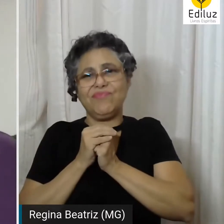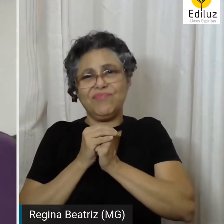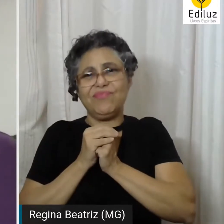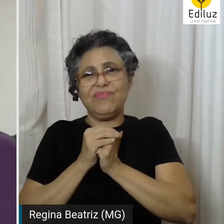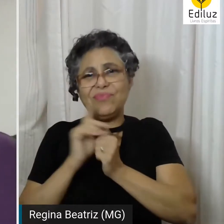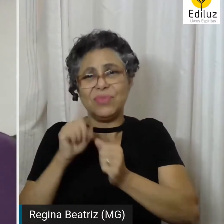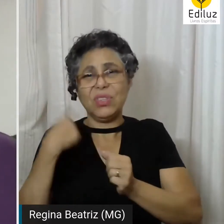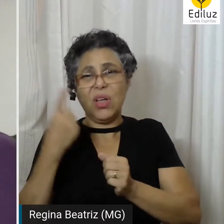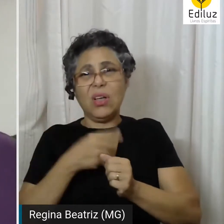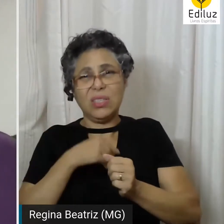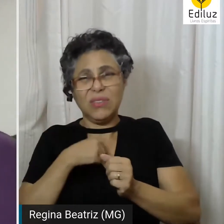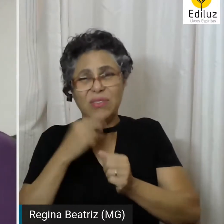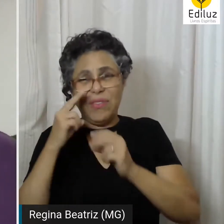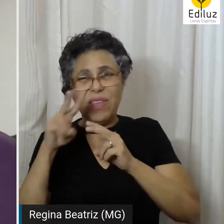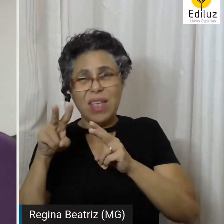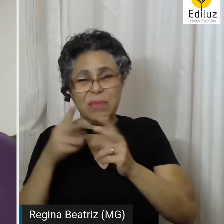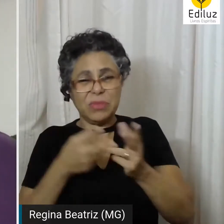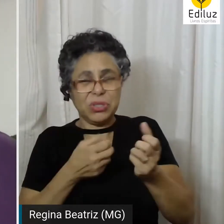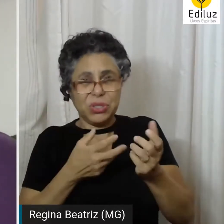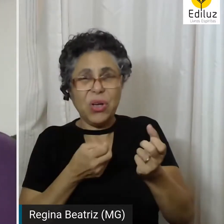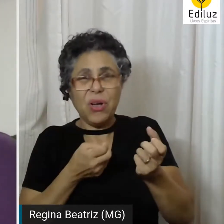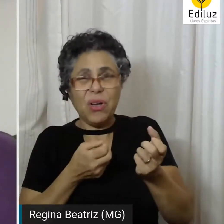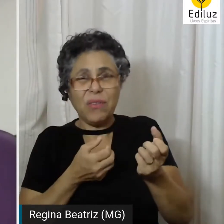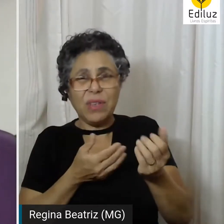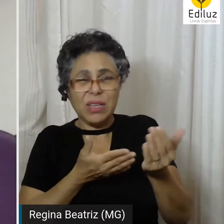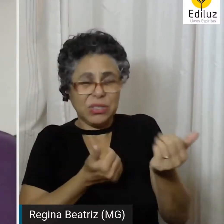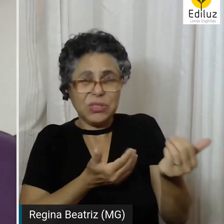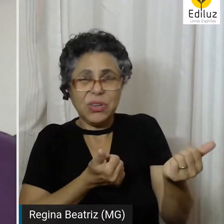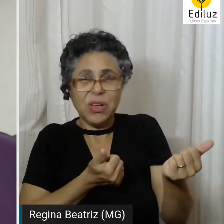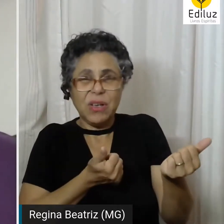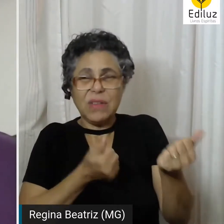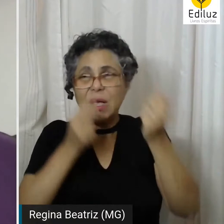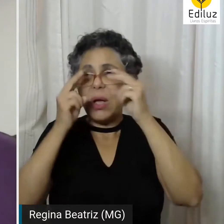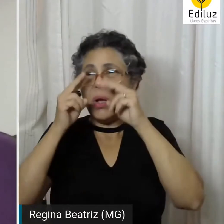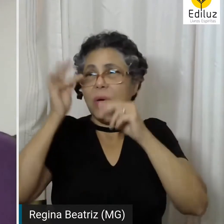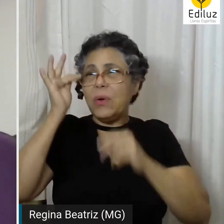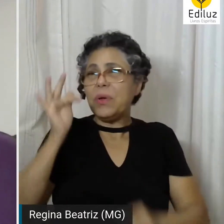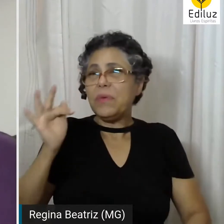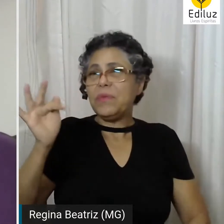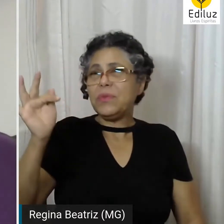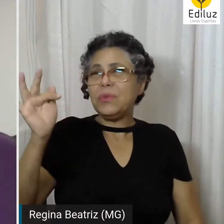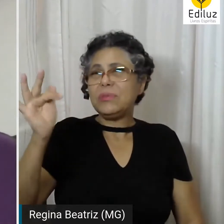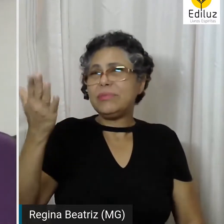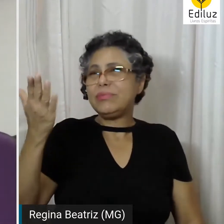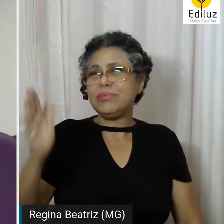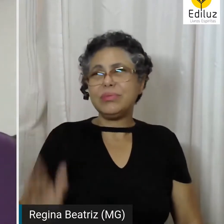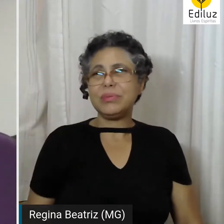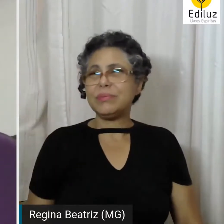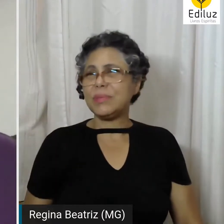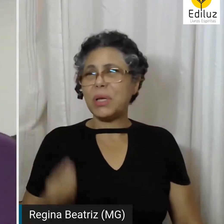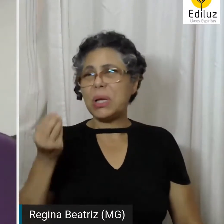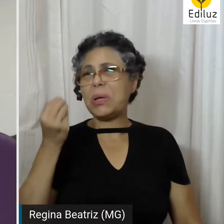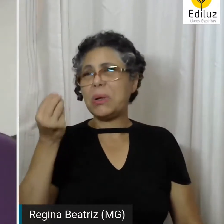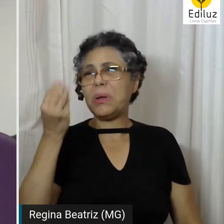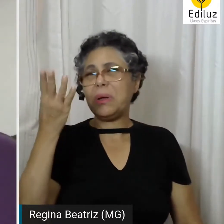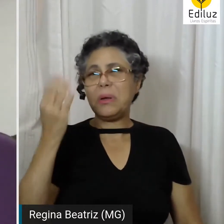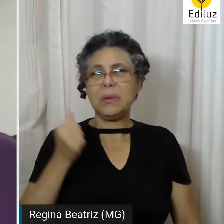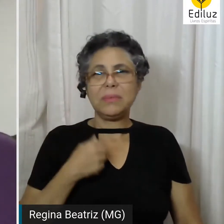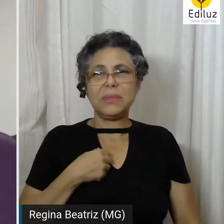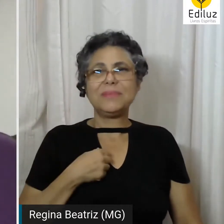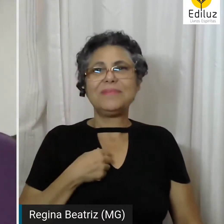Nós vemos jovens olhando para um futuro incerto e que outrora poderia